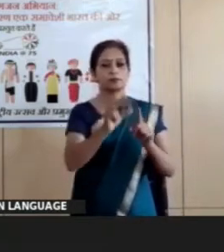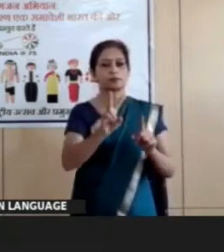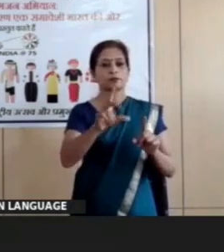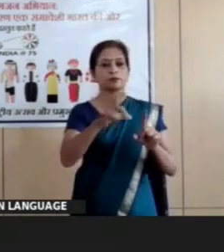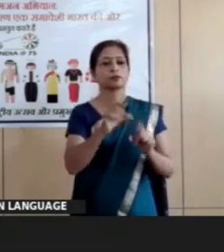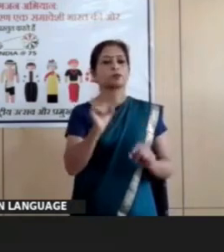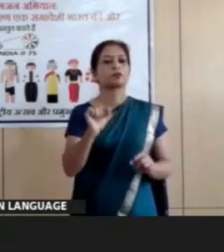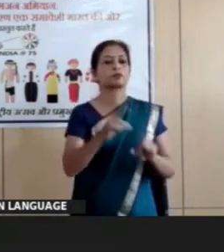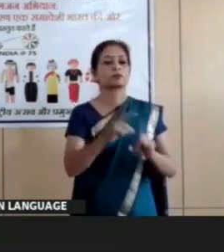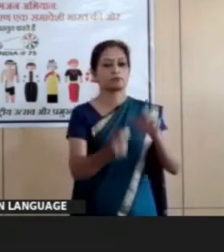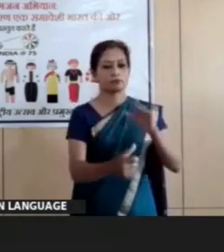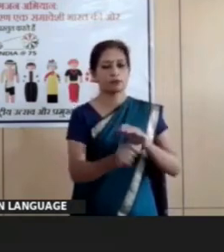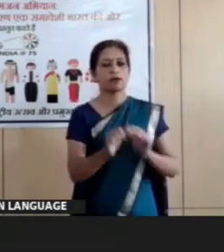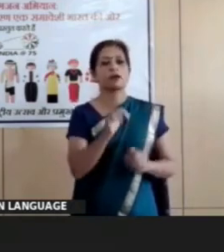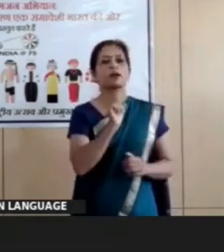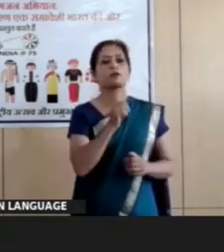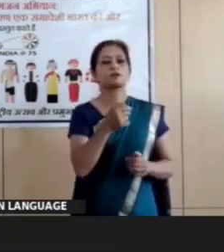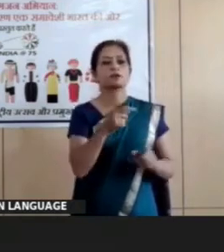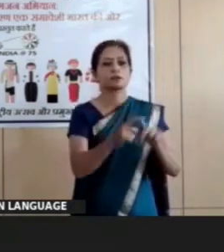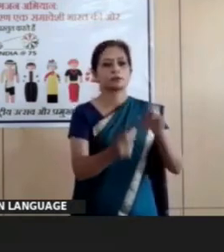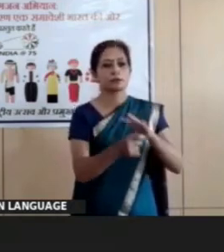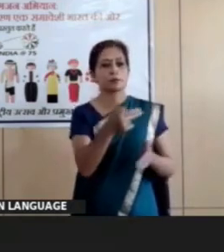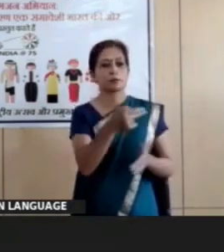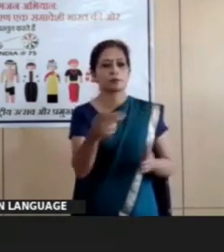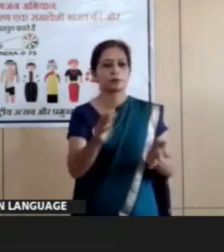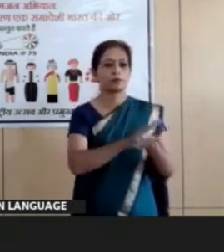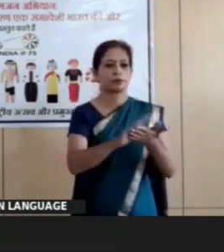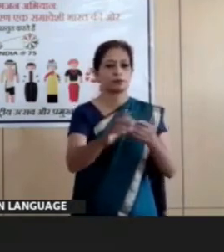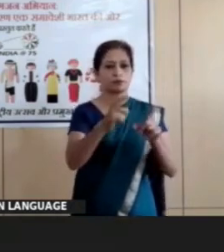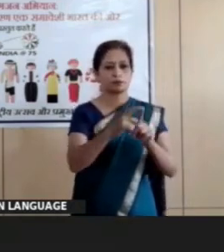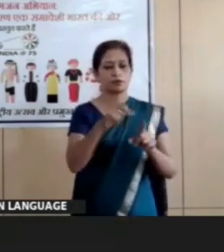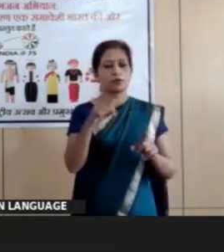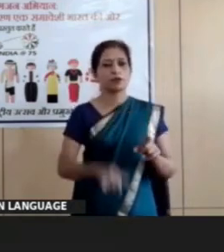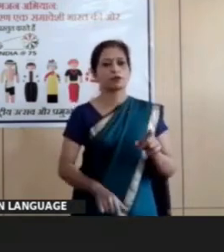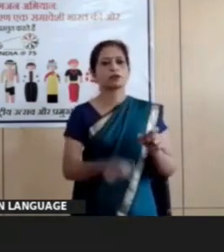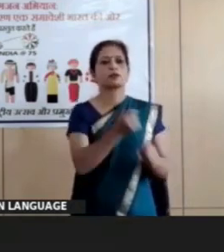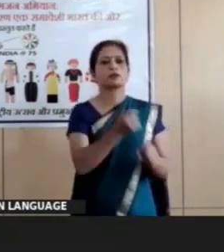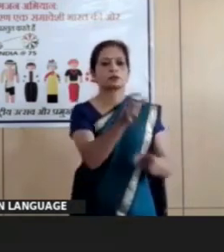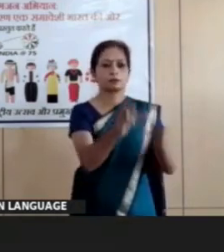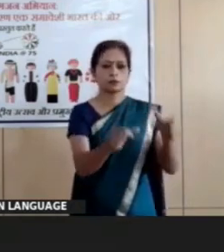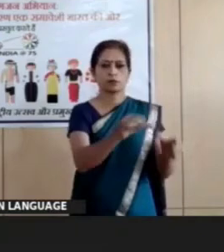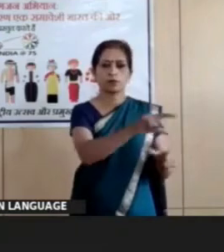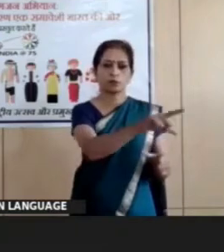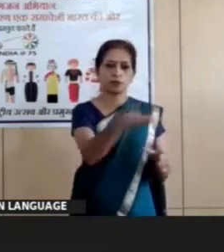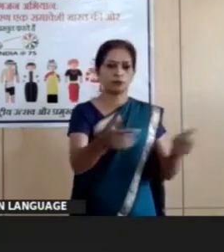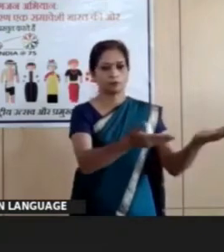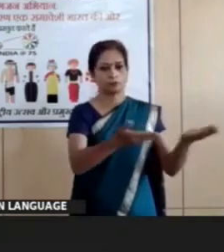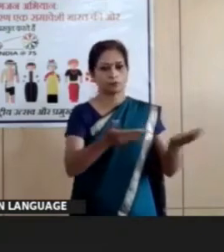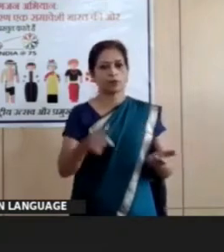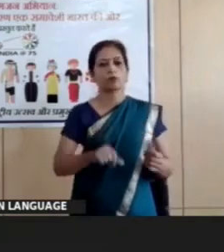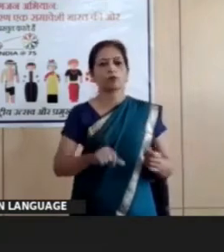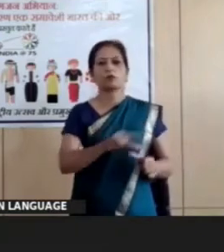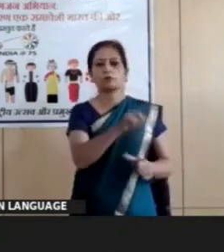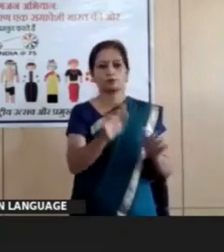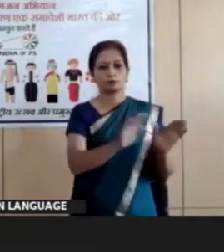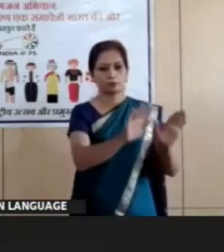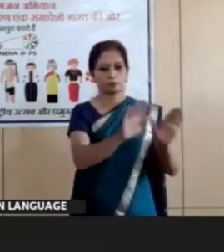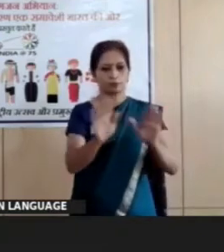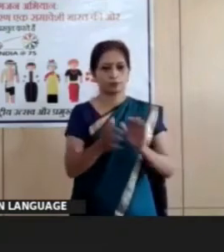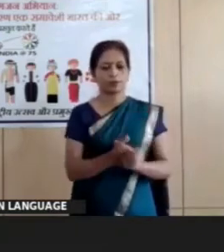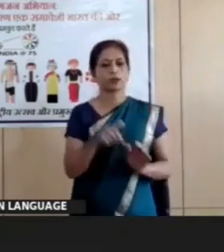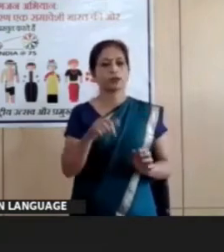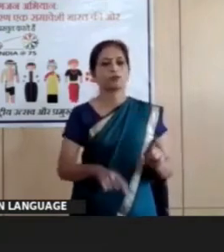निदेशक डॉक्टर हिमांशु दास जी को कि वे हमारे आज के गणमान्य अतिथियों का स्वागत करें और अपने आशीर्वचनों से हमें अनुग्रहित